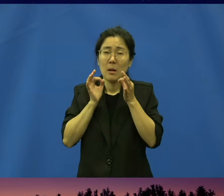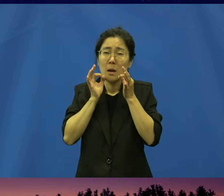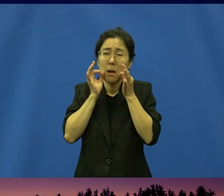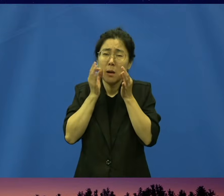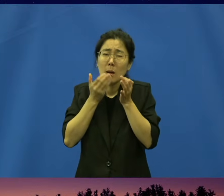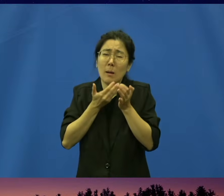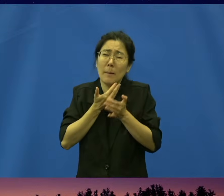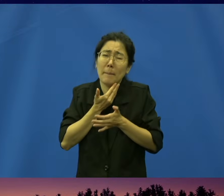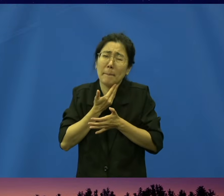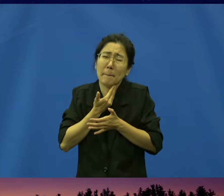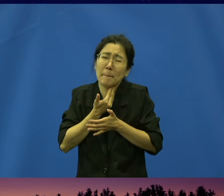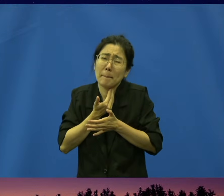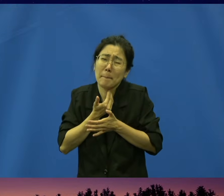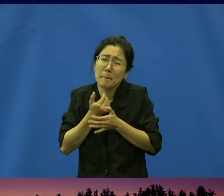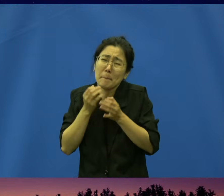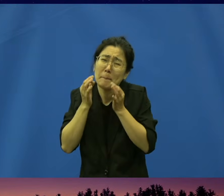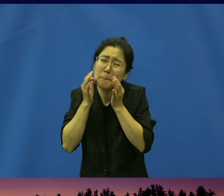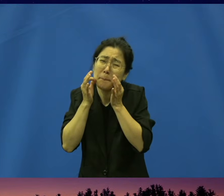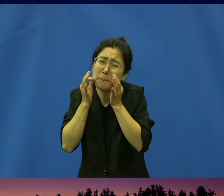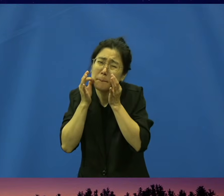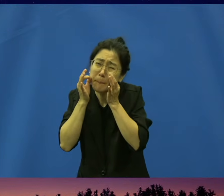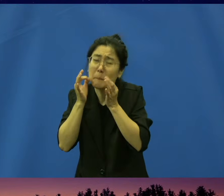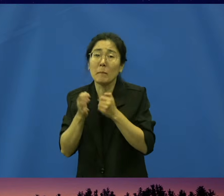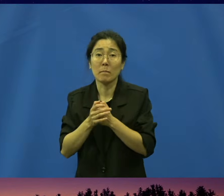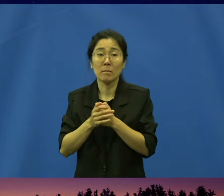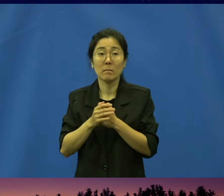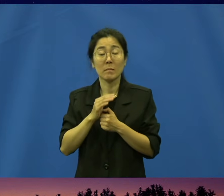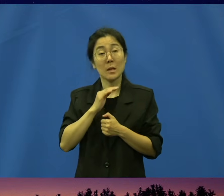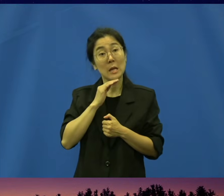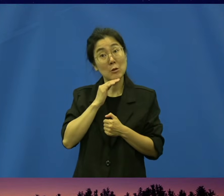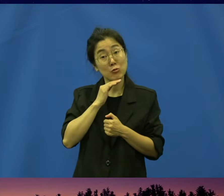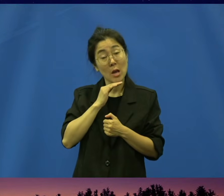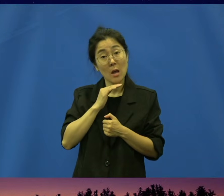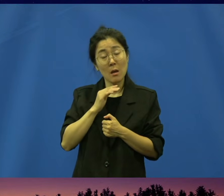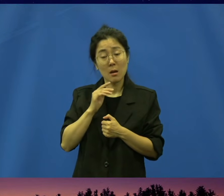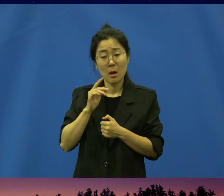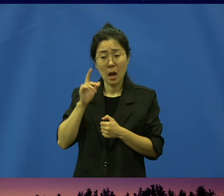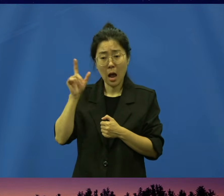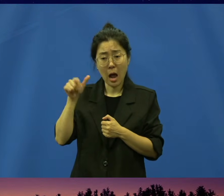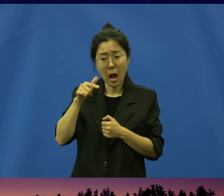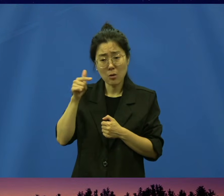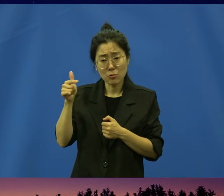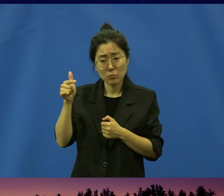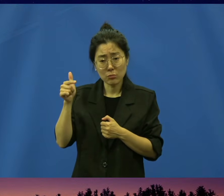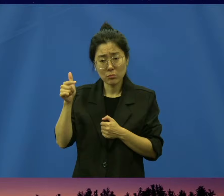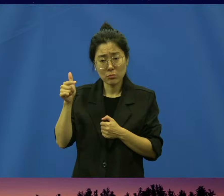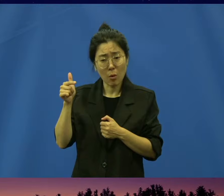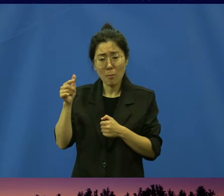때문입니다. 여러분, 예수님께서 이제 24시간 한다는 데서 십자가 못 박혀 돌아가시는데